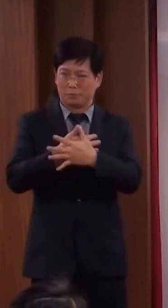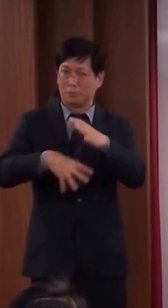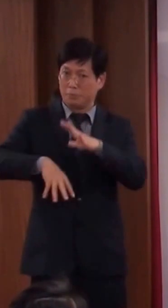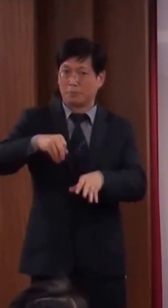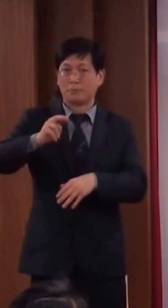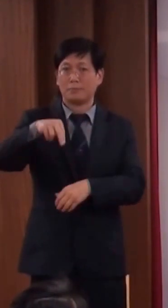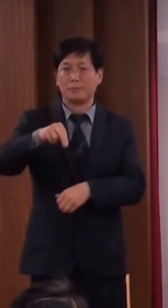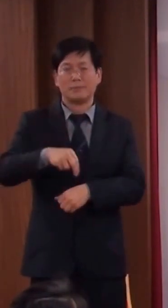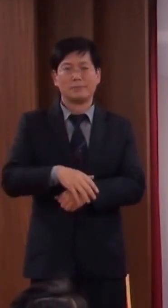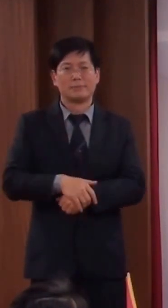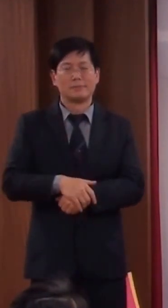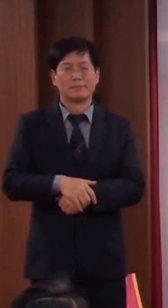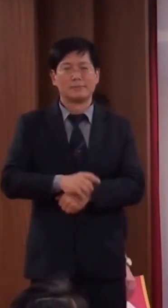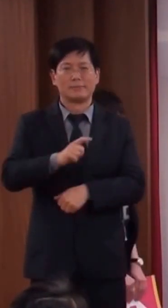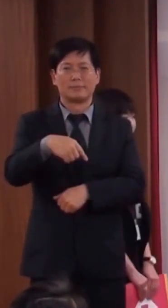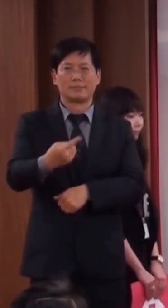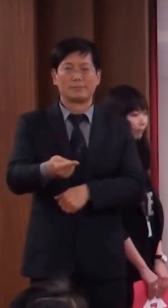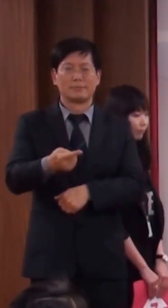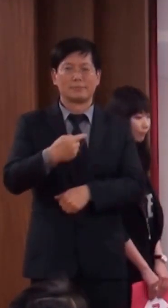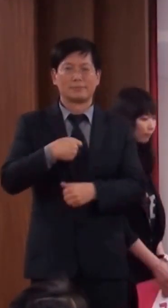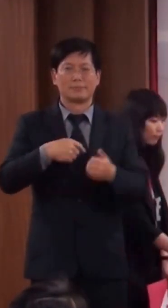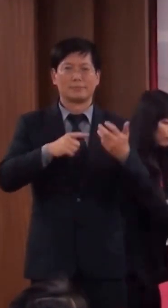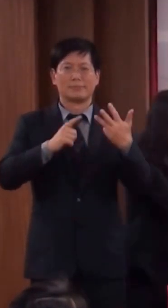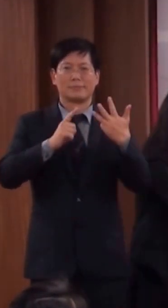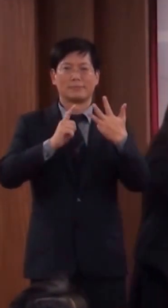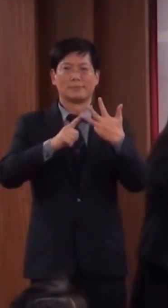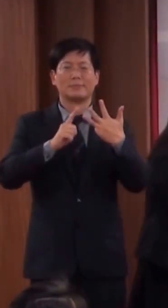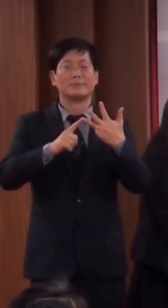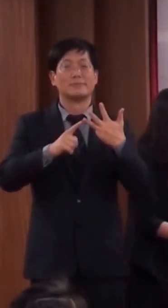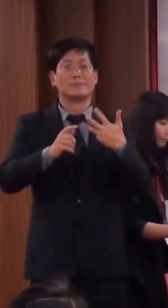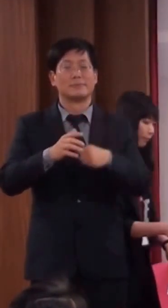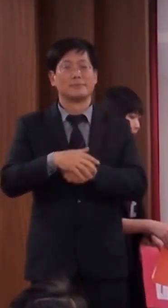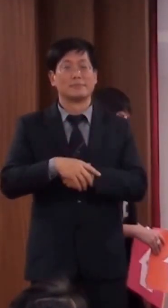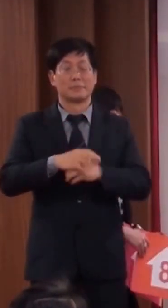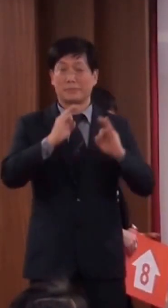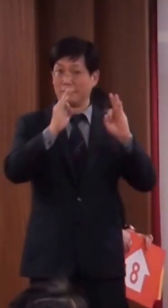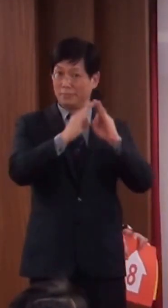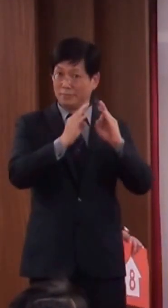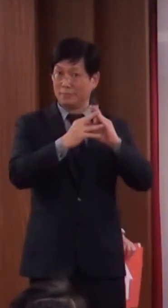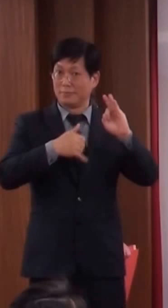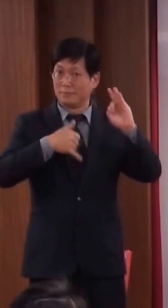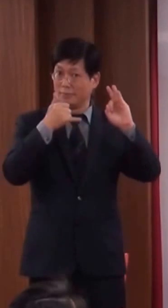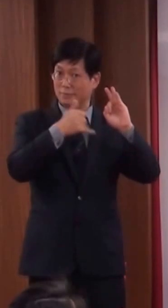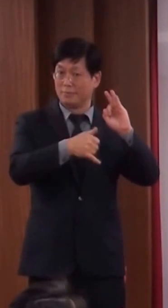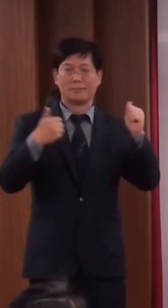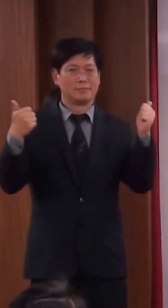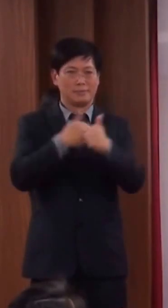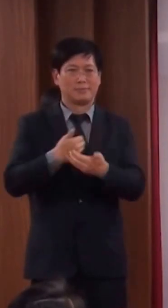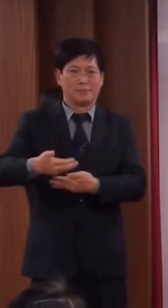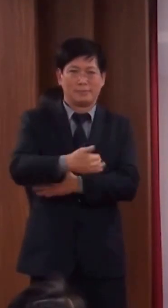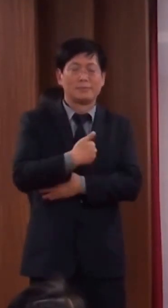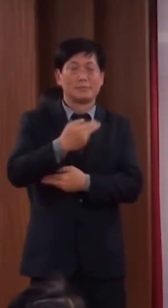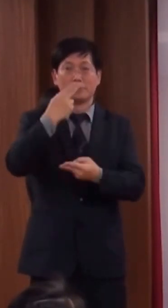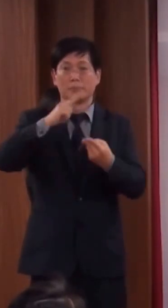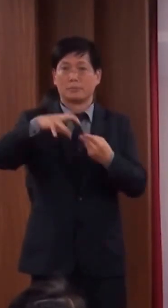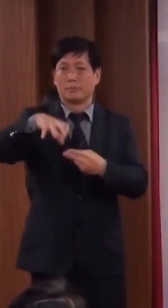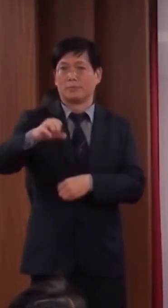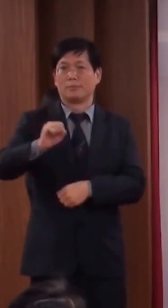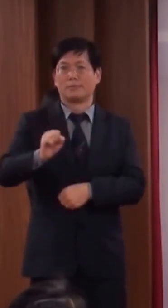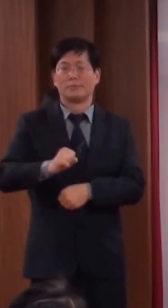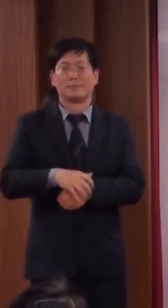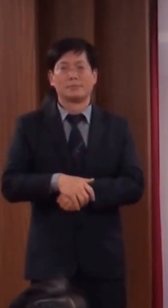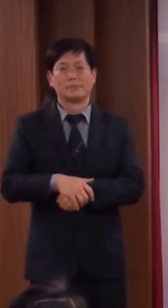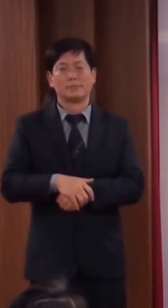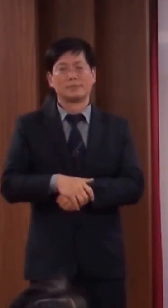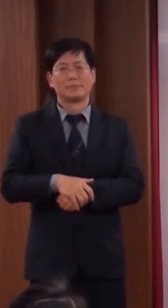看多好哦。来，再来，这是我们的第八招，金融机构可以代收，但除了邮局之外，哦，